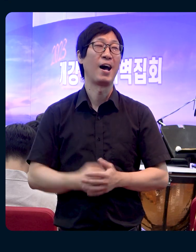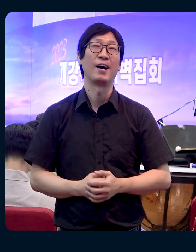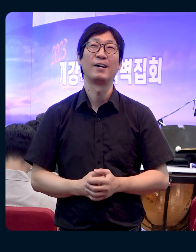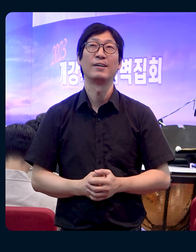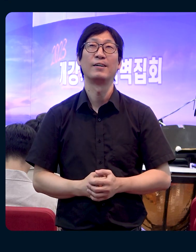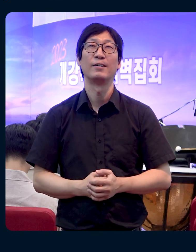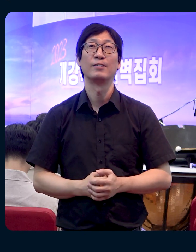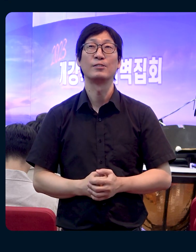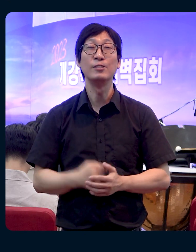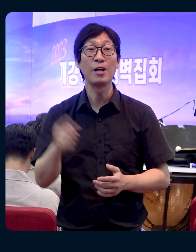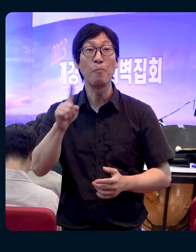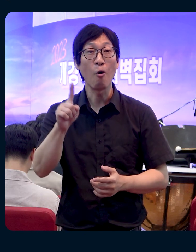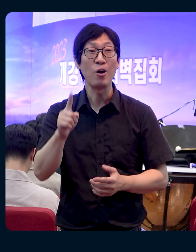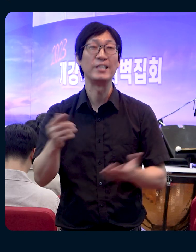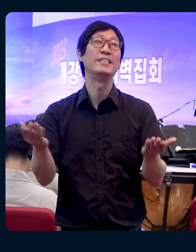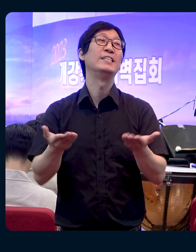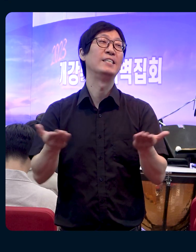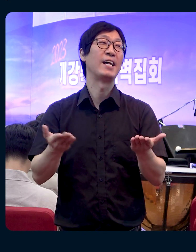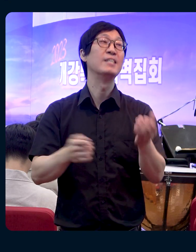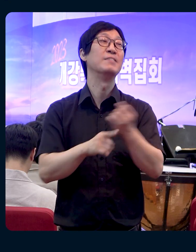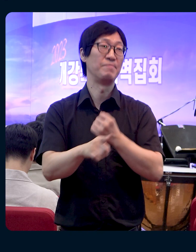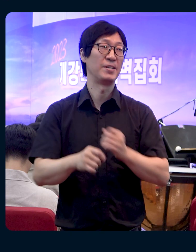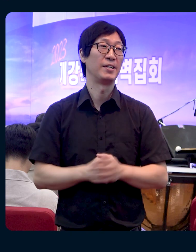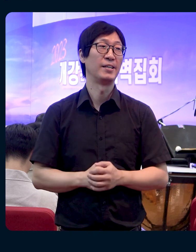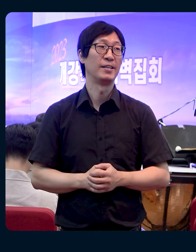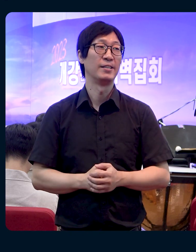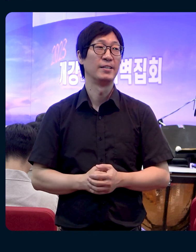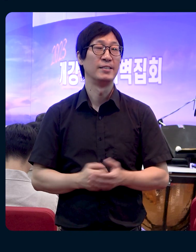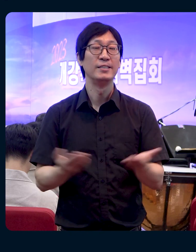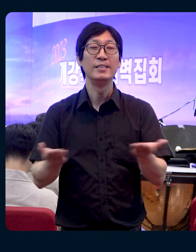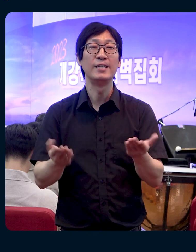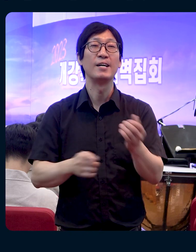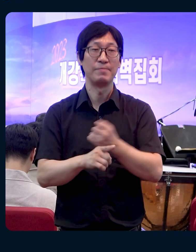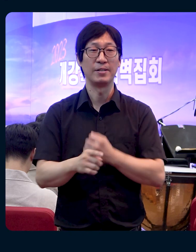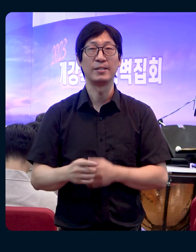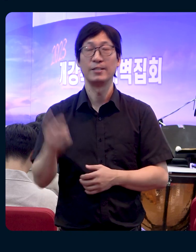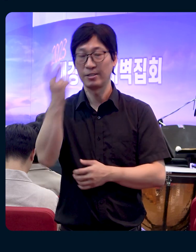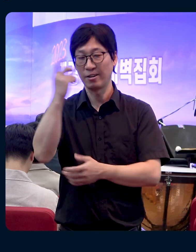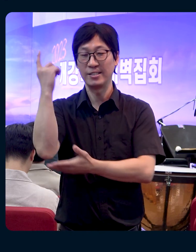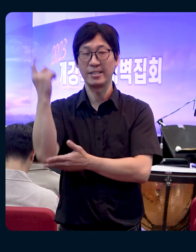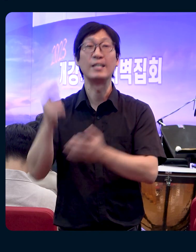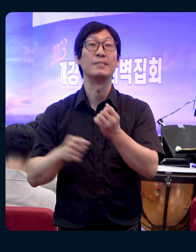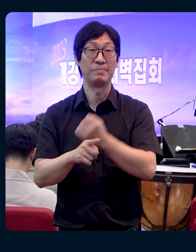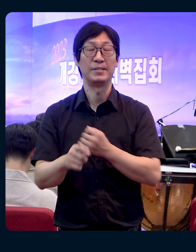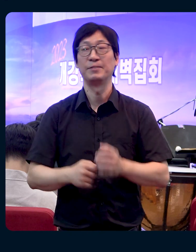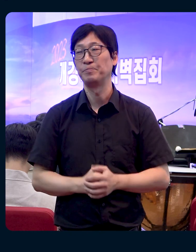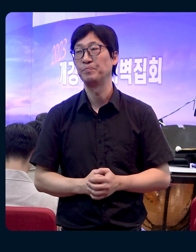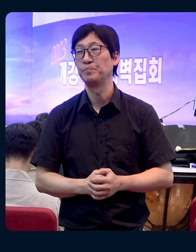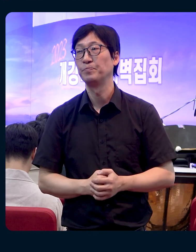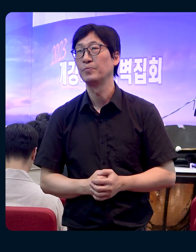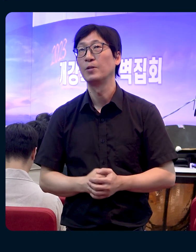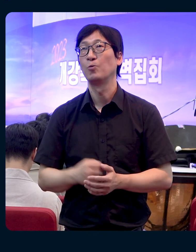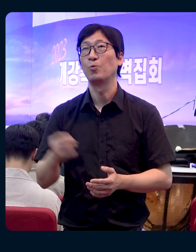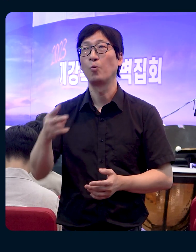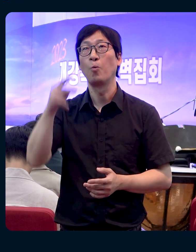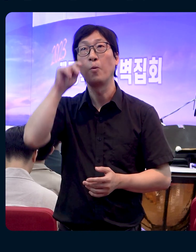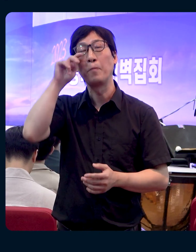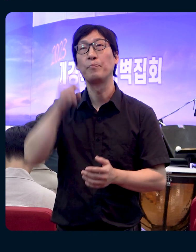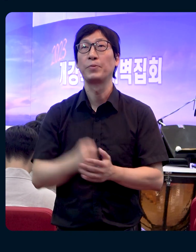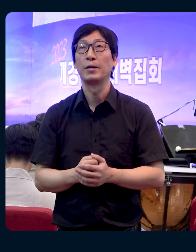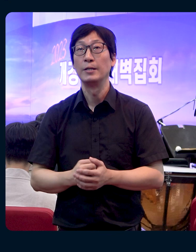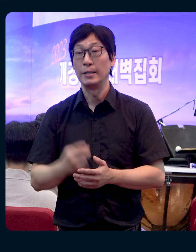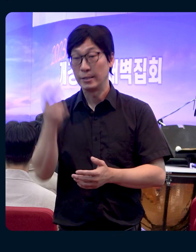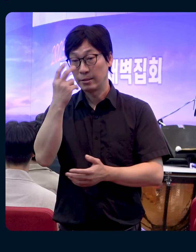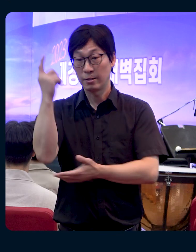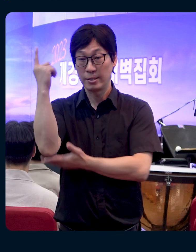것이 이게 직업이다라고 보는 이런 이 청지기 의식, 이게 정말 중요한 거예요. 그리고 동시에 이